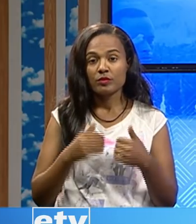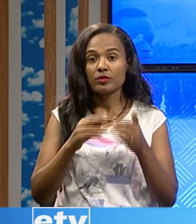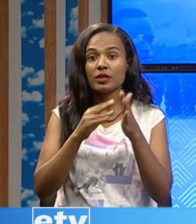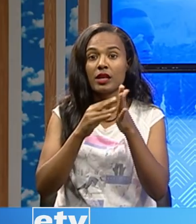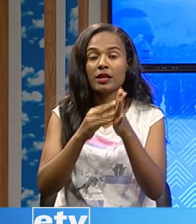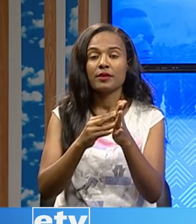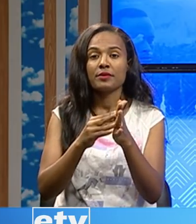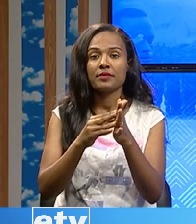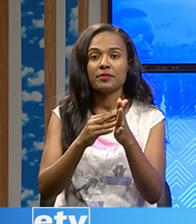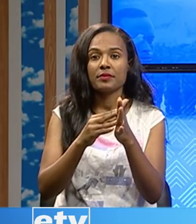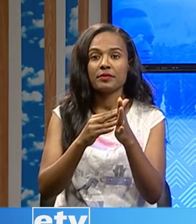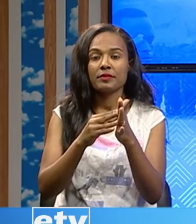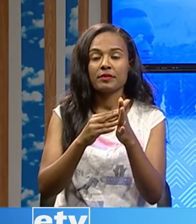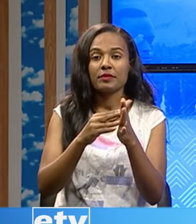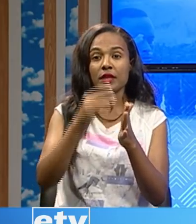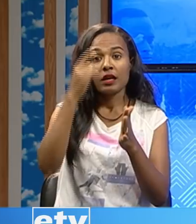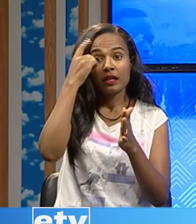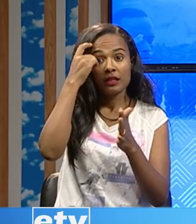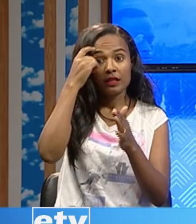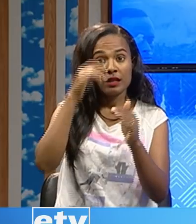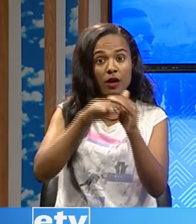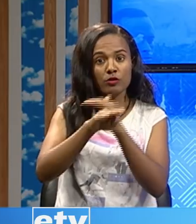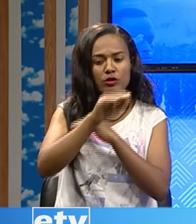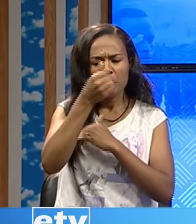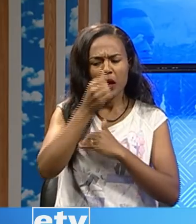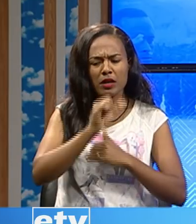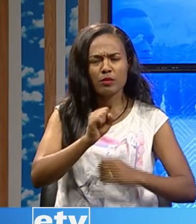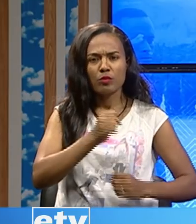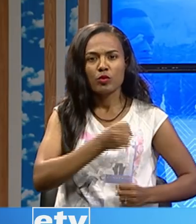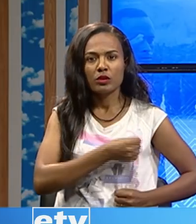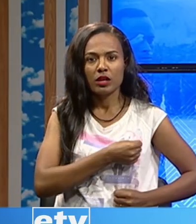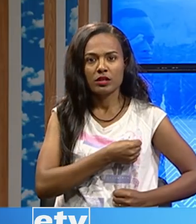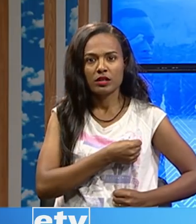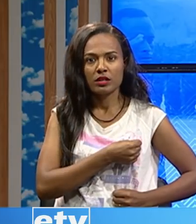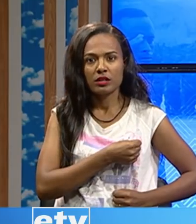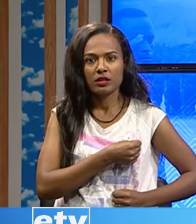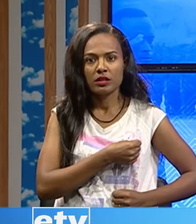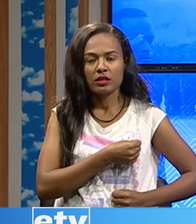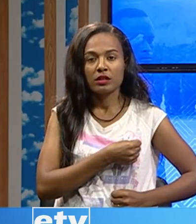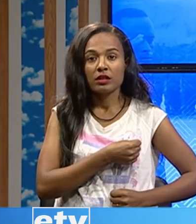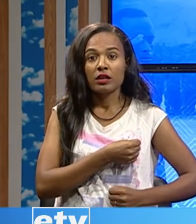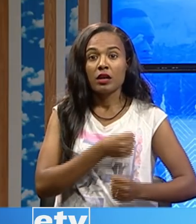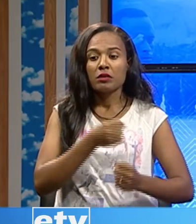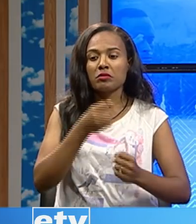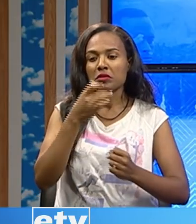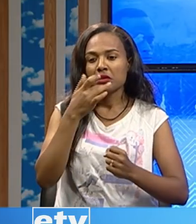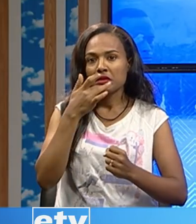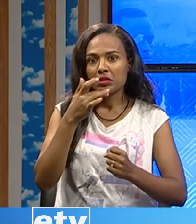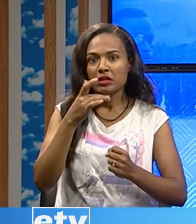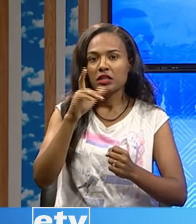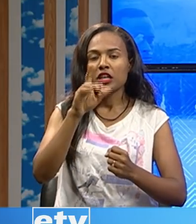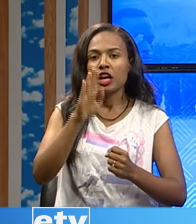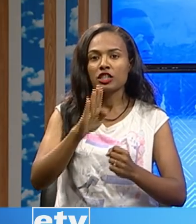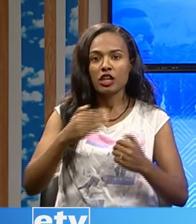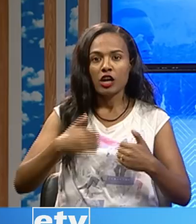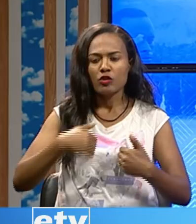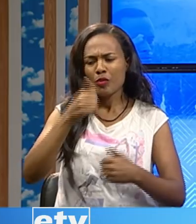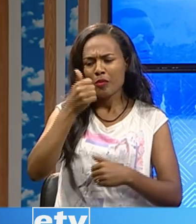ለምሳሌ ትግራይ ውስጥ ማንም ወታደር ቀመስ ሚሊሻ ቀመስ ክላሽ ያለው